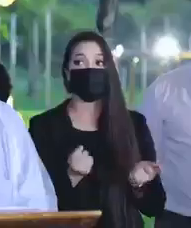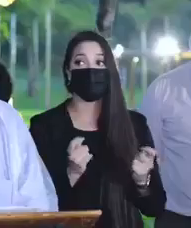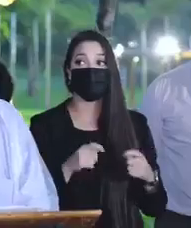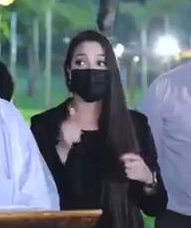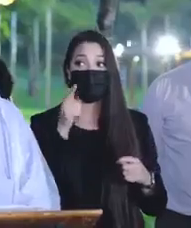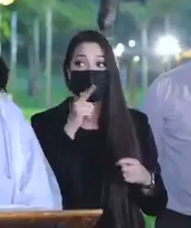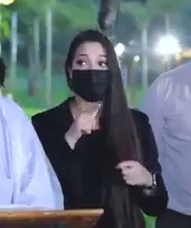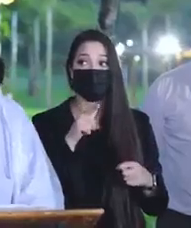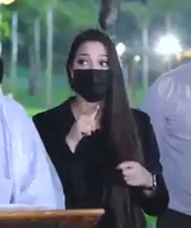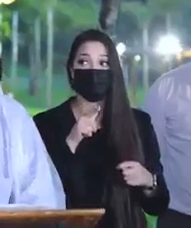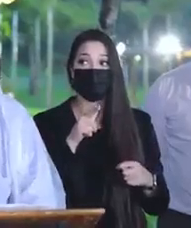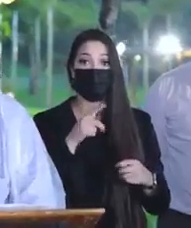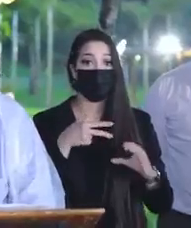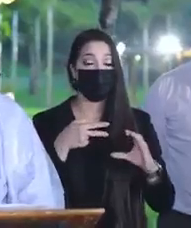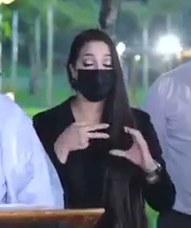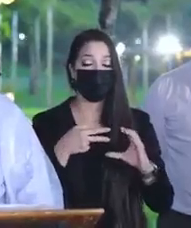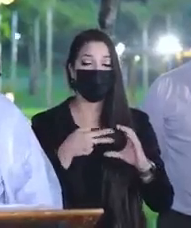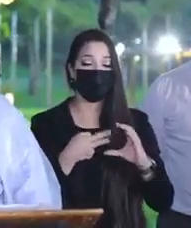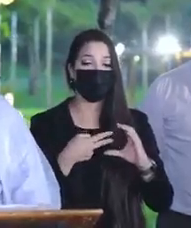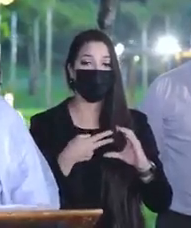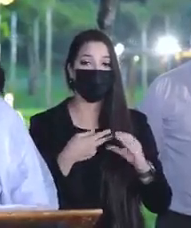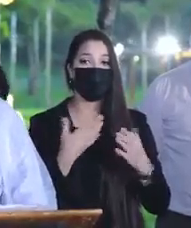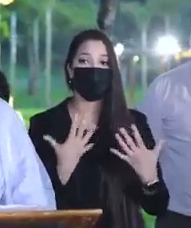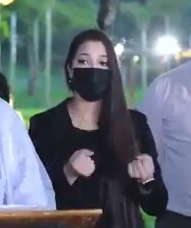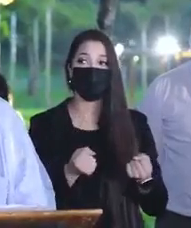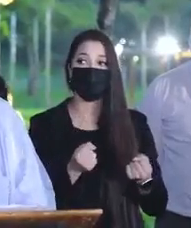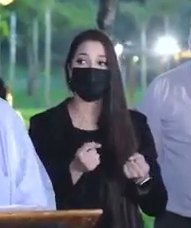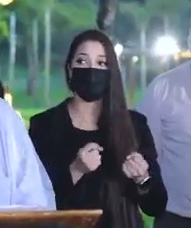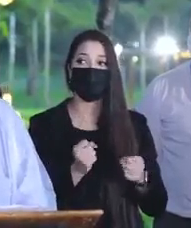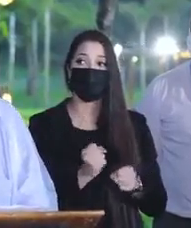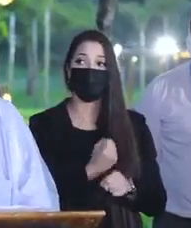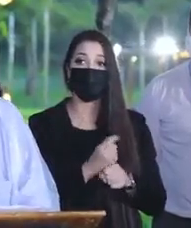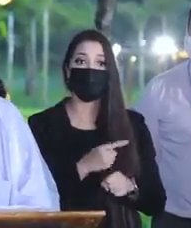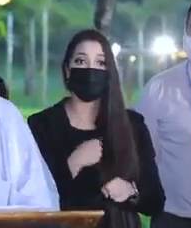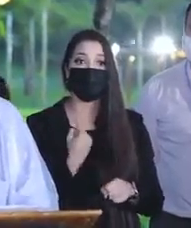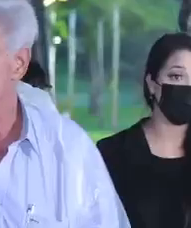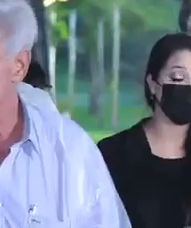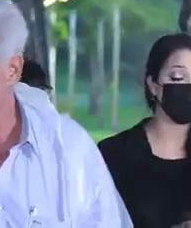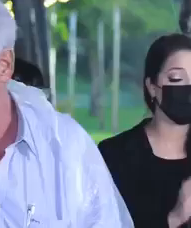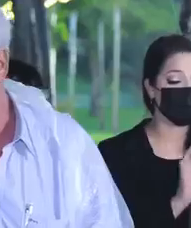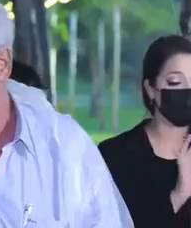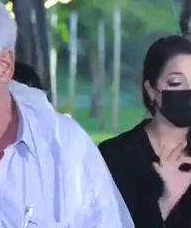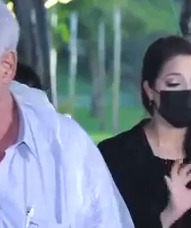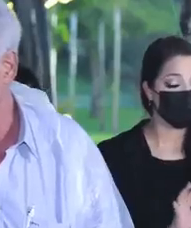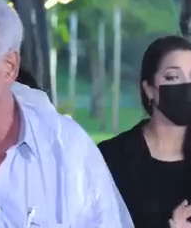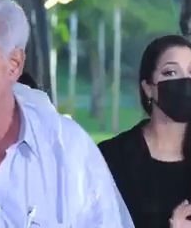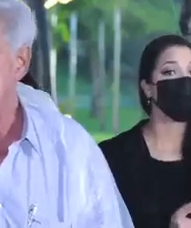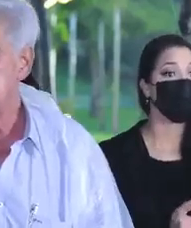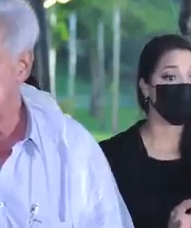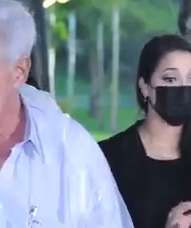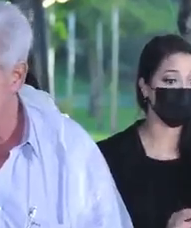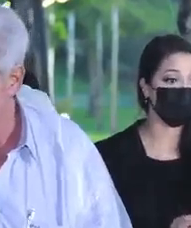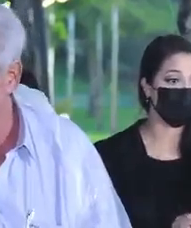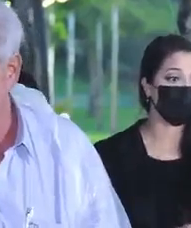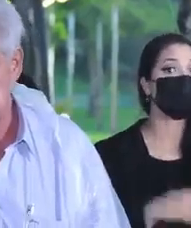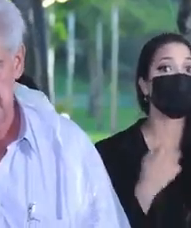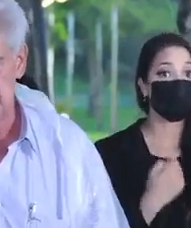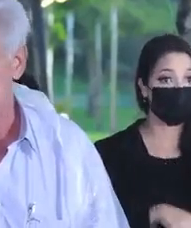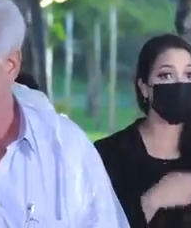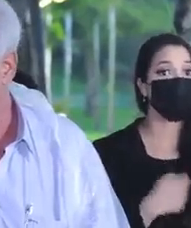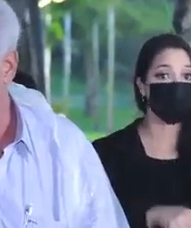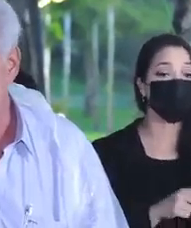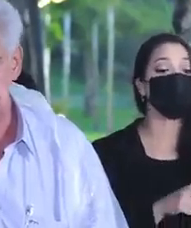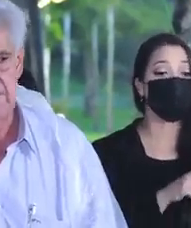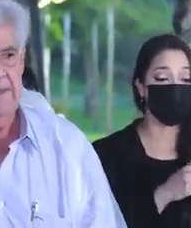possibilidade, onde a Câmara nos autorizou a fazer, nós vamos recuperar os 12 reatores que precisam